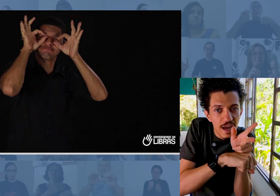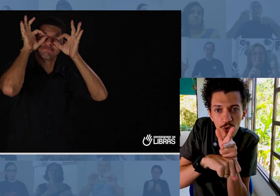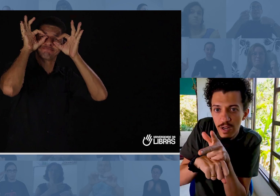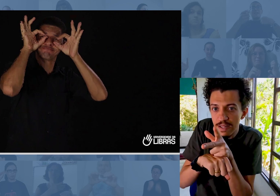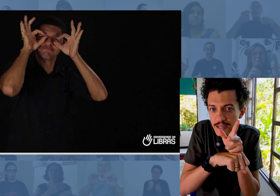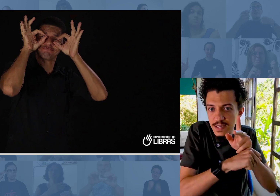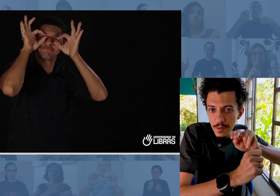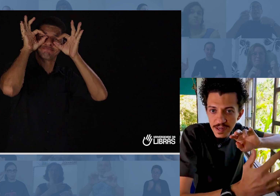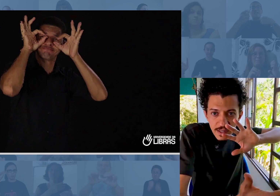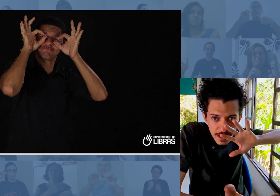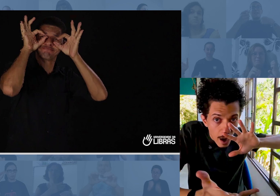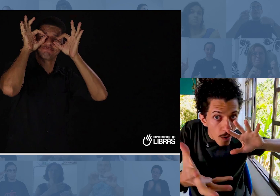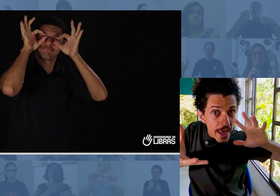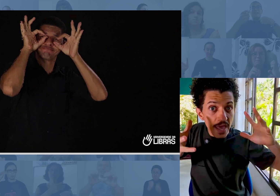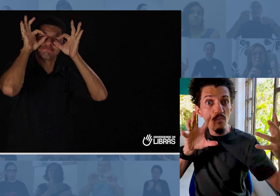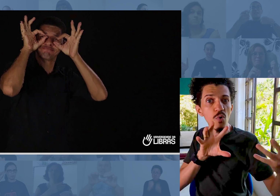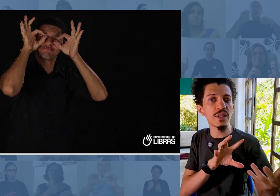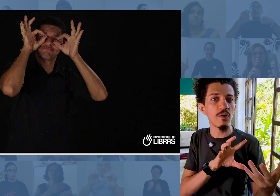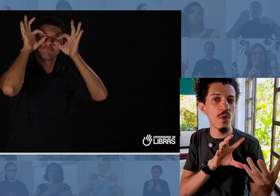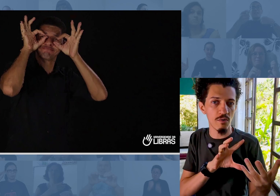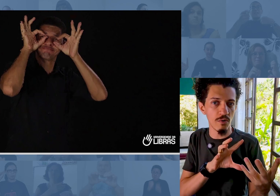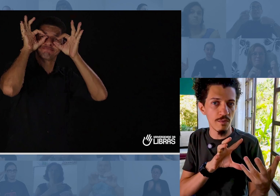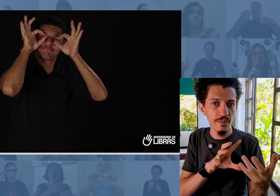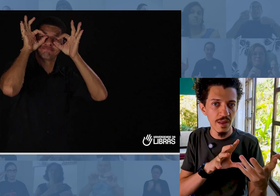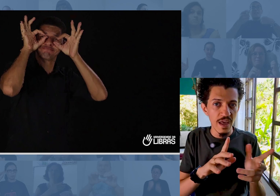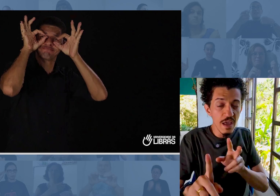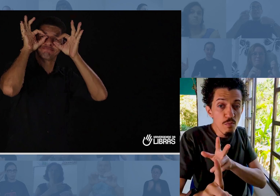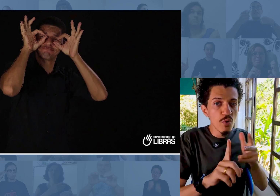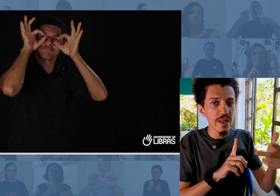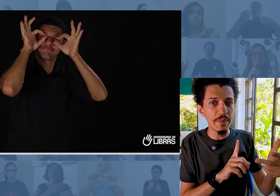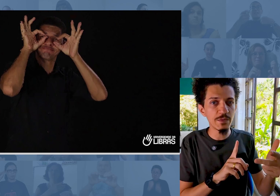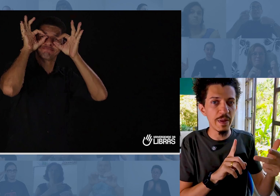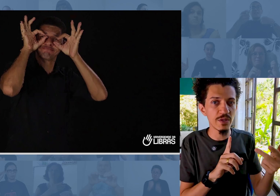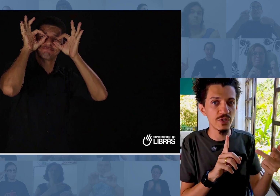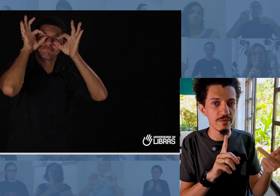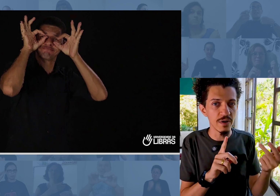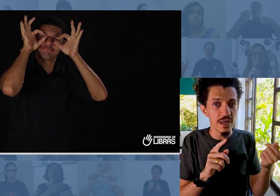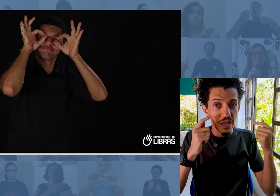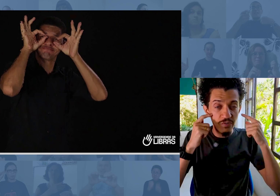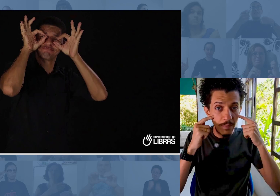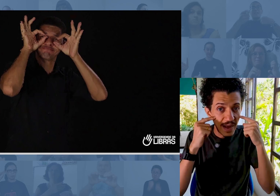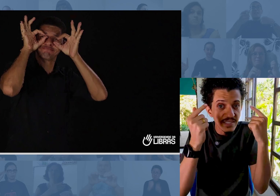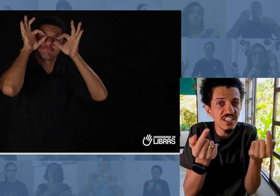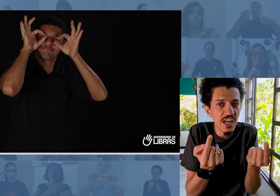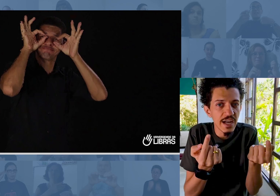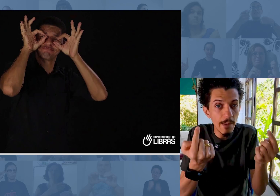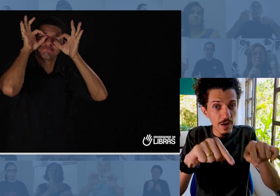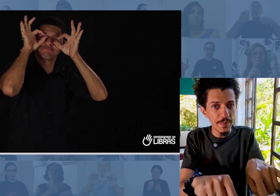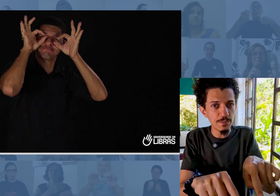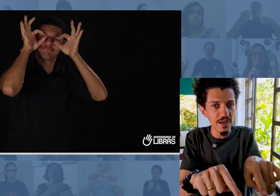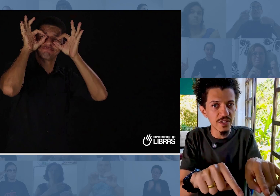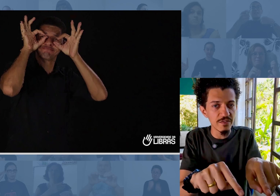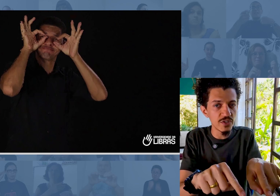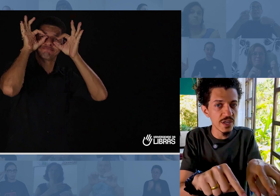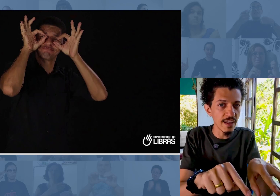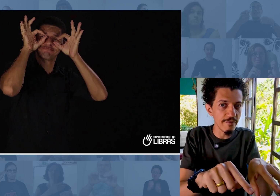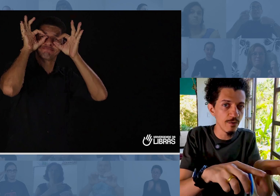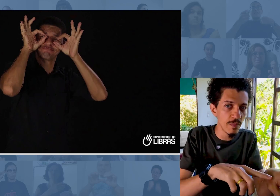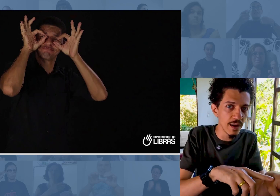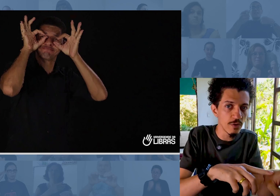ângulo ali das câmeras e tal, e muda o ângulo, e muda a perspectiva. E você passa a enxergar pela perspectiva de quem está filmando, de